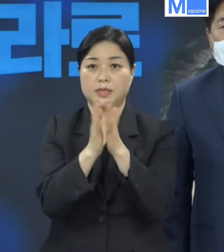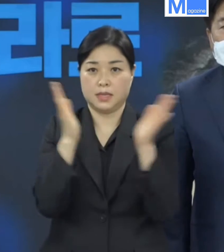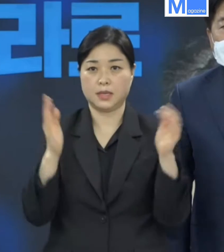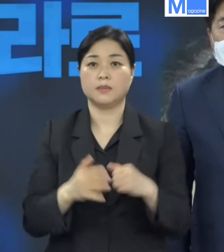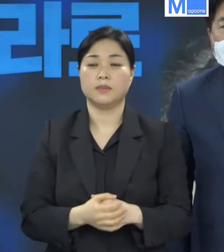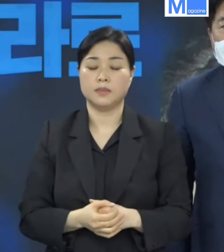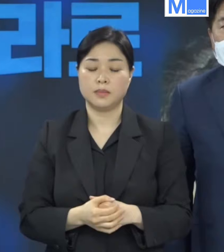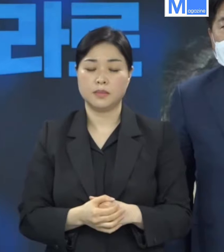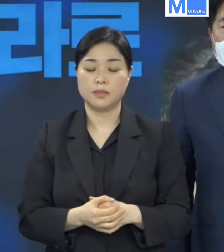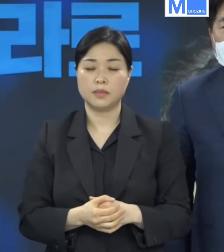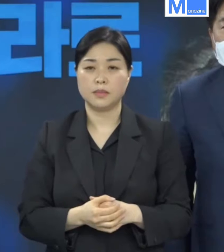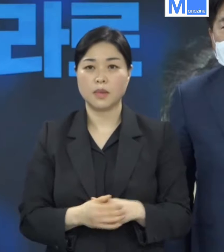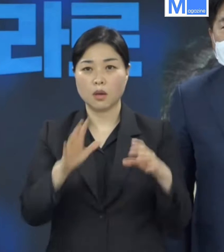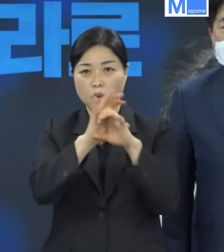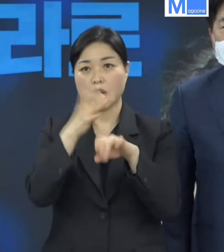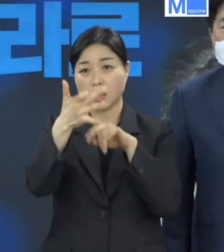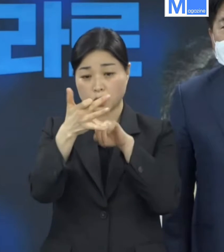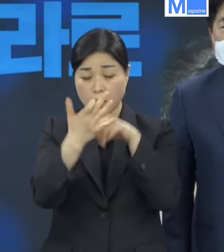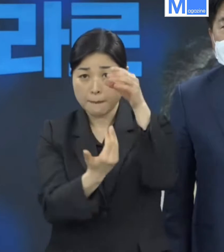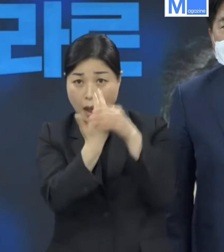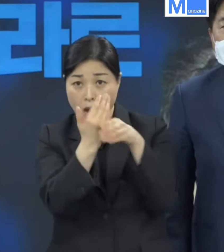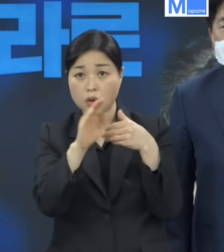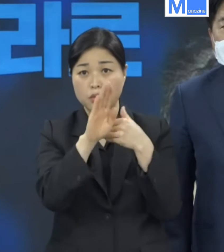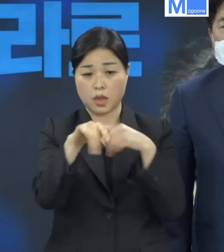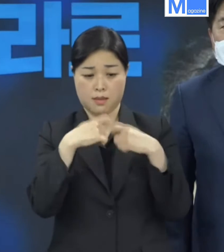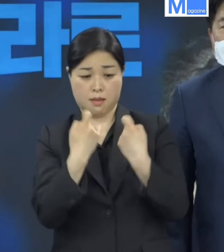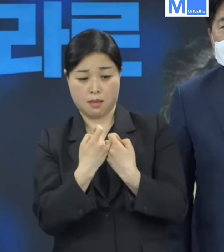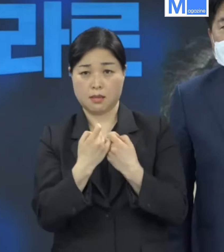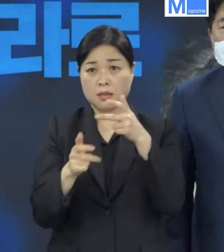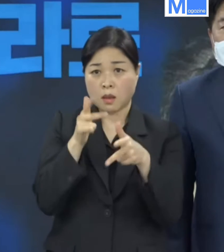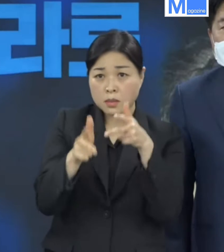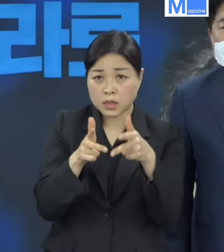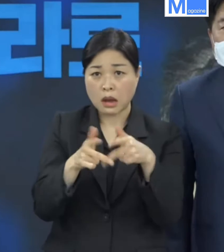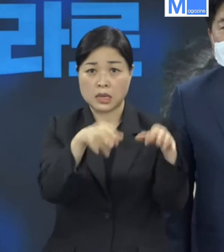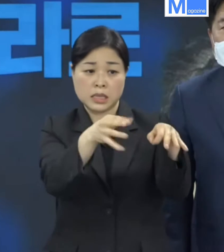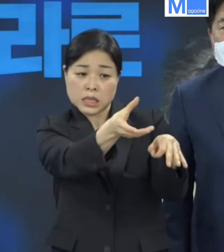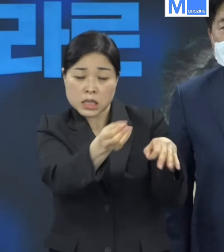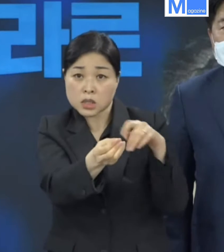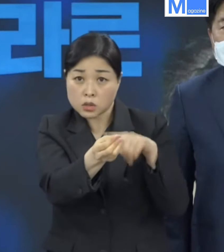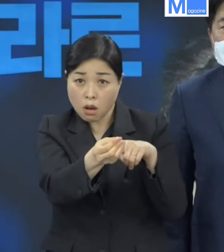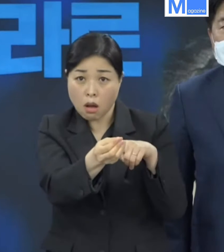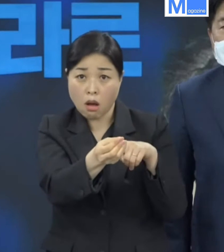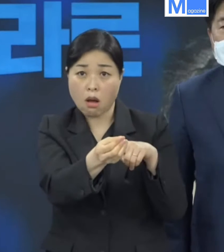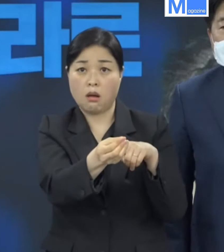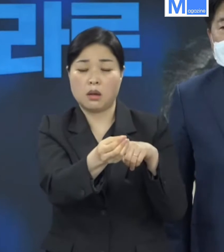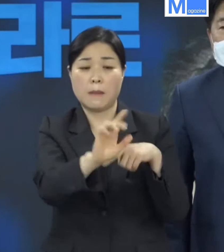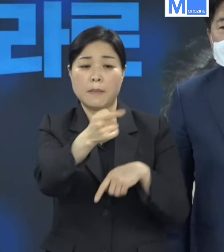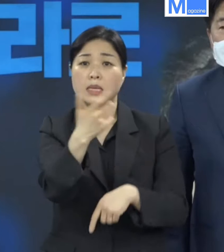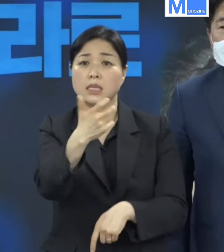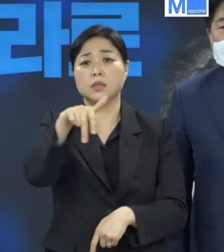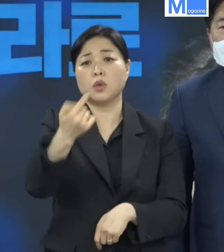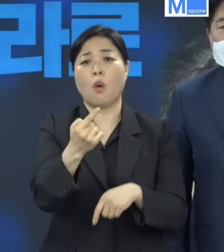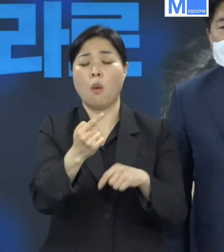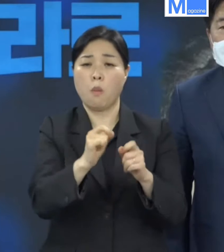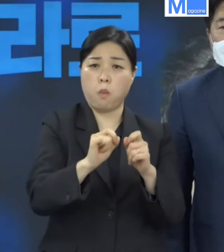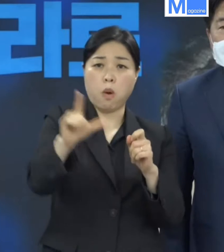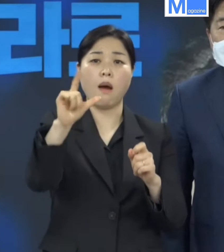도입하겠습니다. 코로나19가 발생하고 개인사업자 대출이 무려 170조 원이 증가했다고